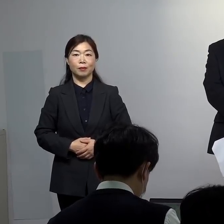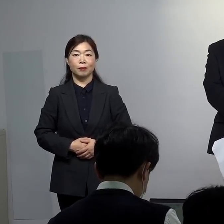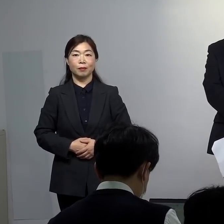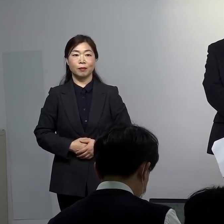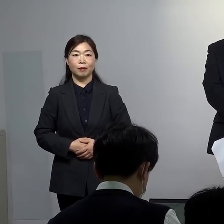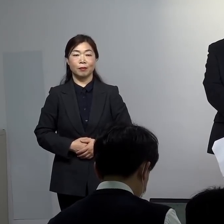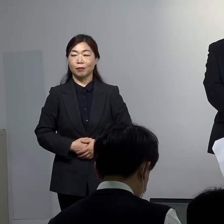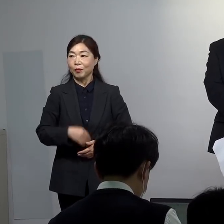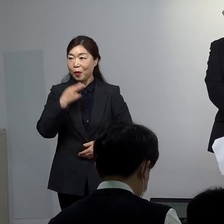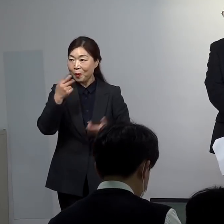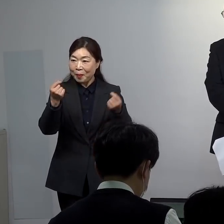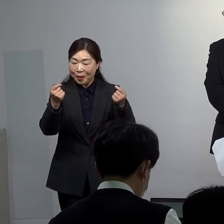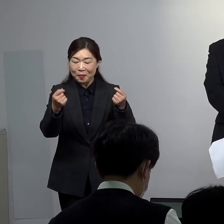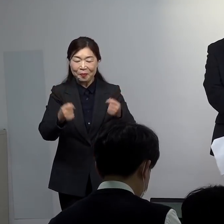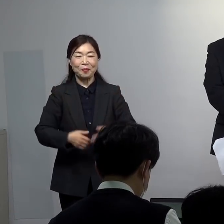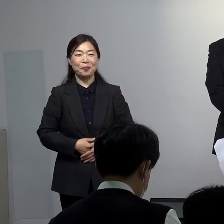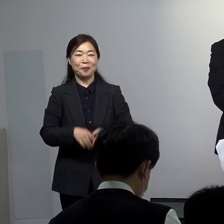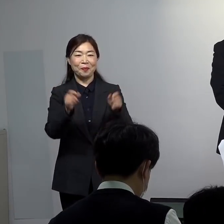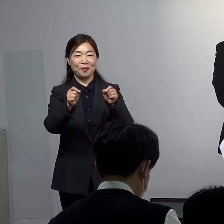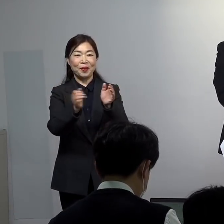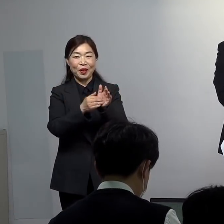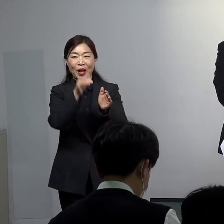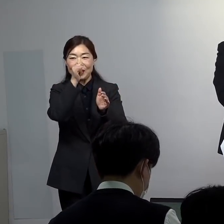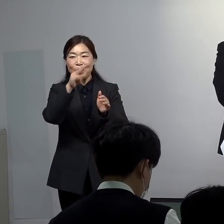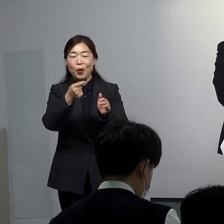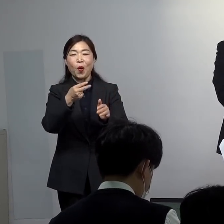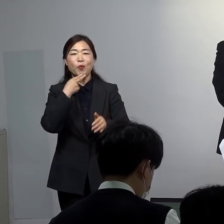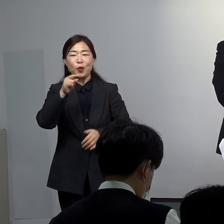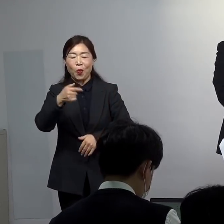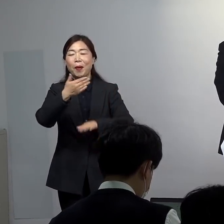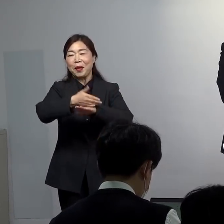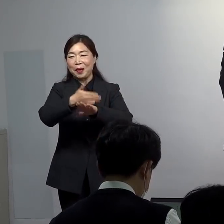네, 없으신 걸로 알겠습니다. 감사합니다. 있어도